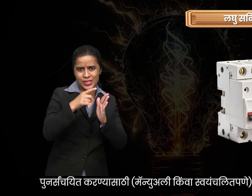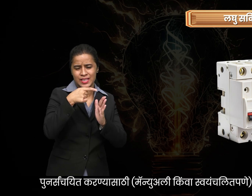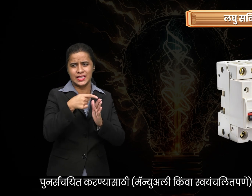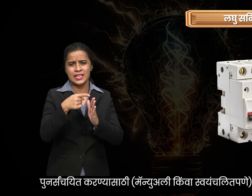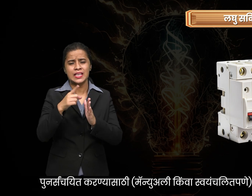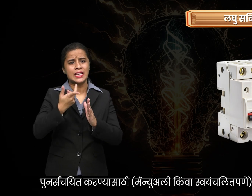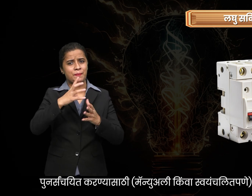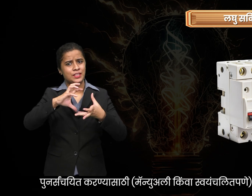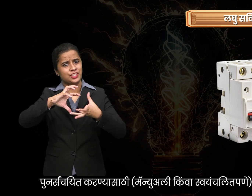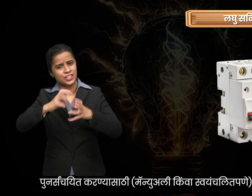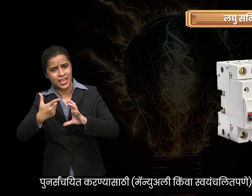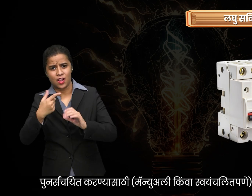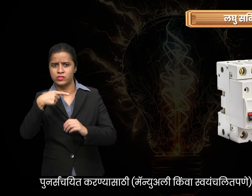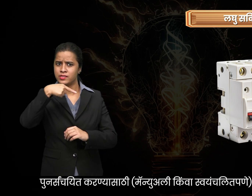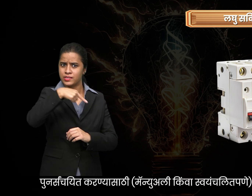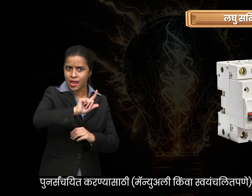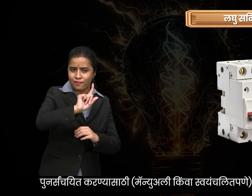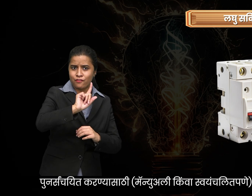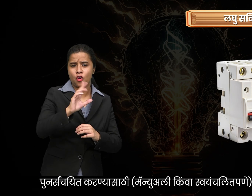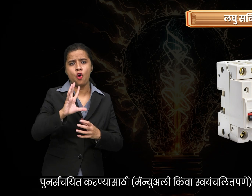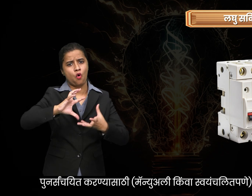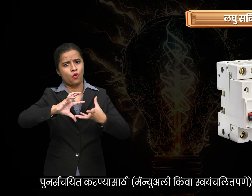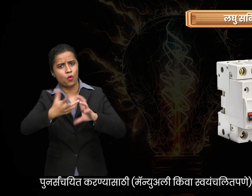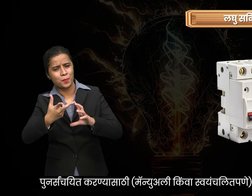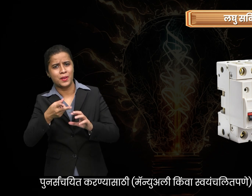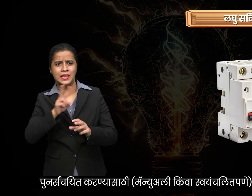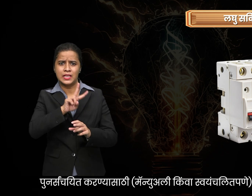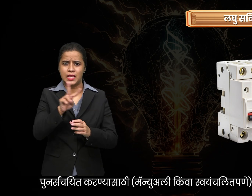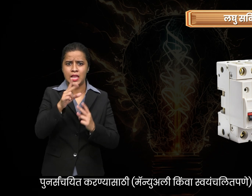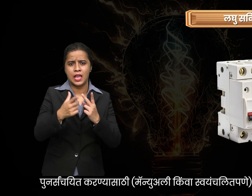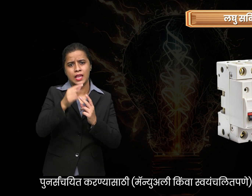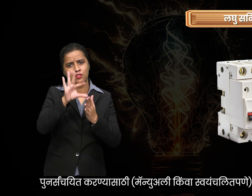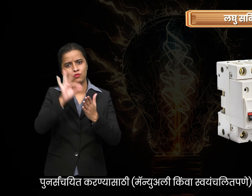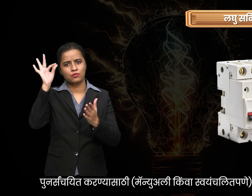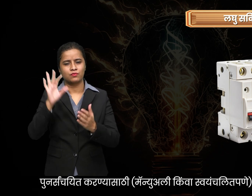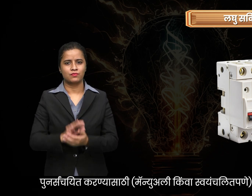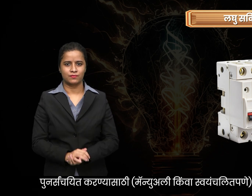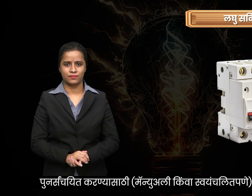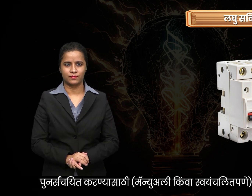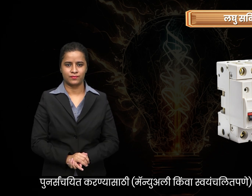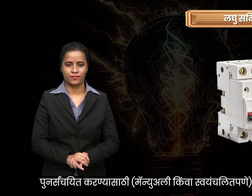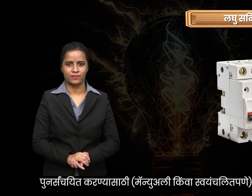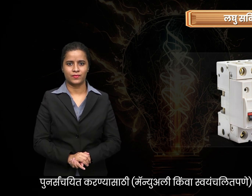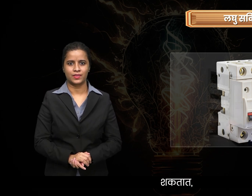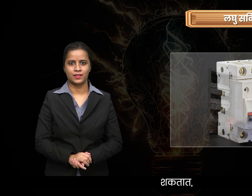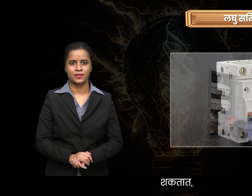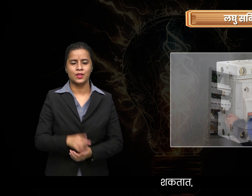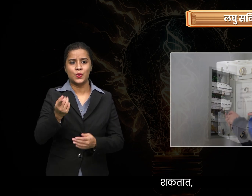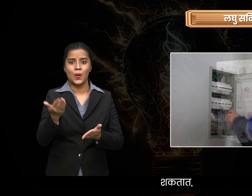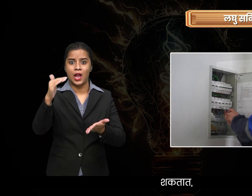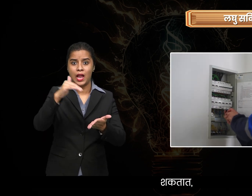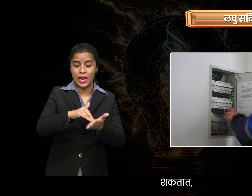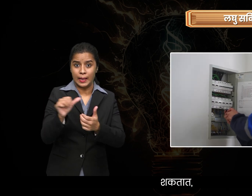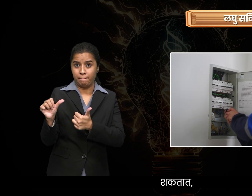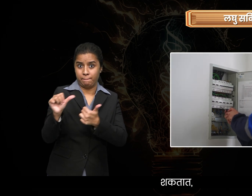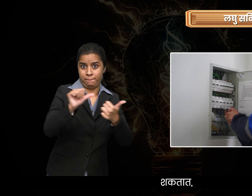पुनर्संचयित करण्यासाठी मॅन्युअली किंवा स्वयंचलितपणे रीसेट केले जाऊ शकतात.